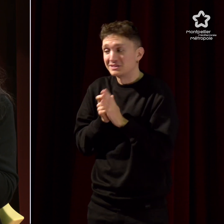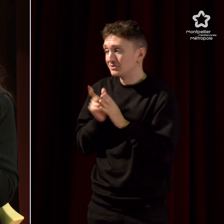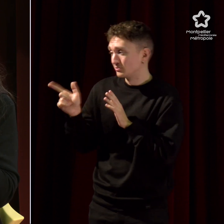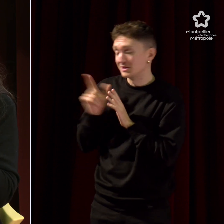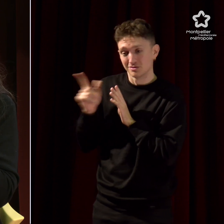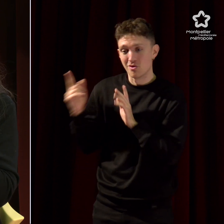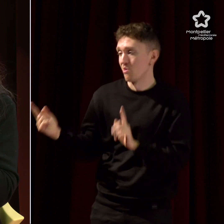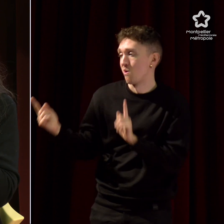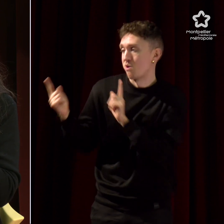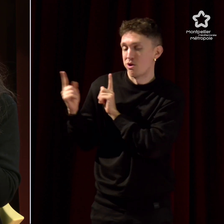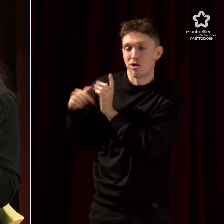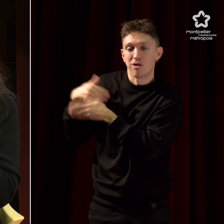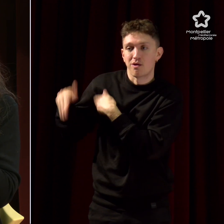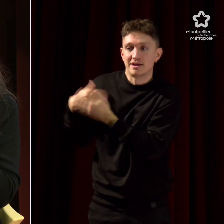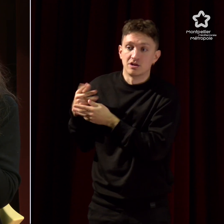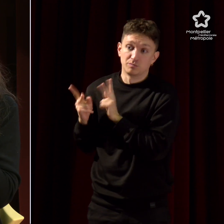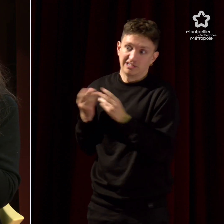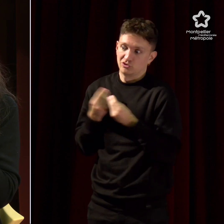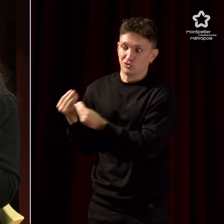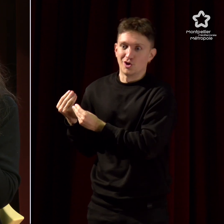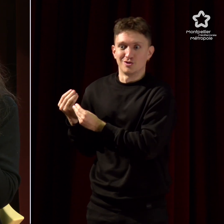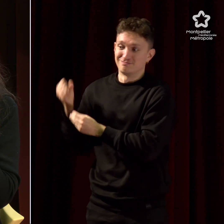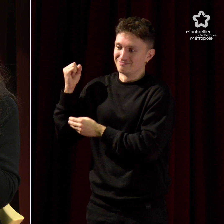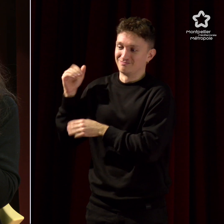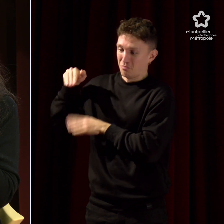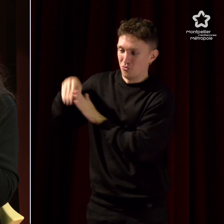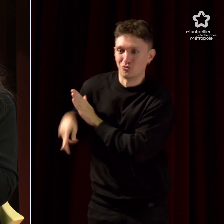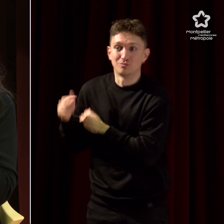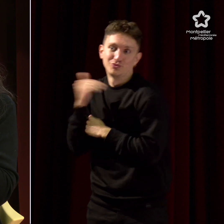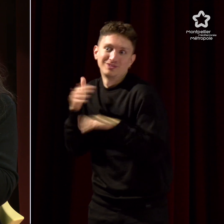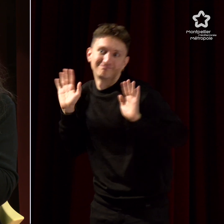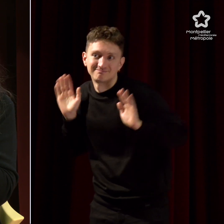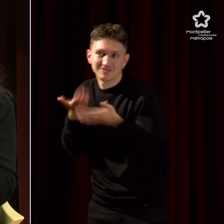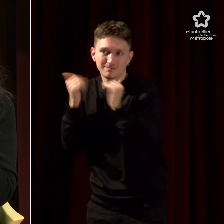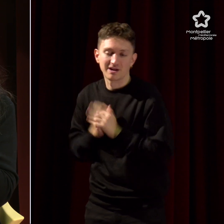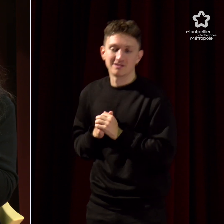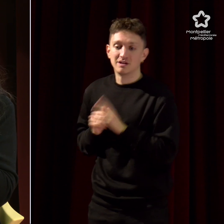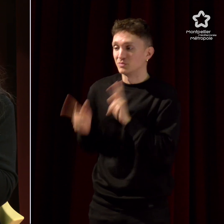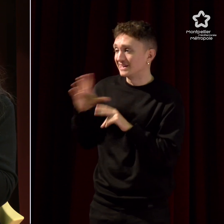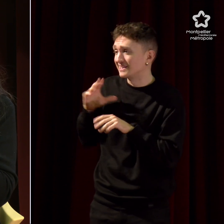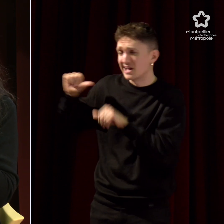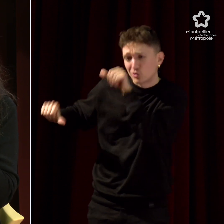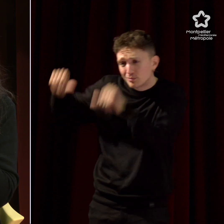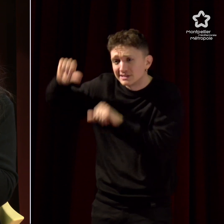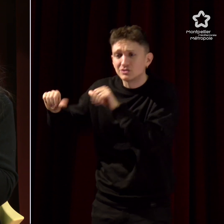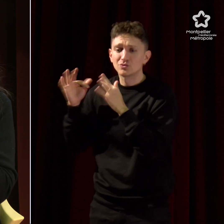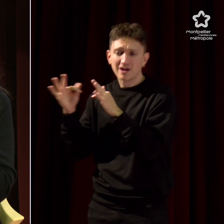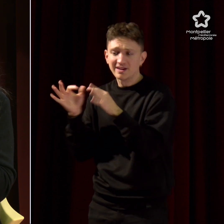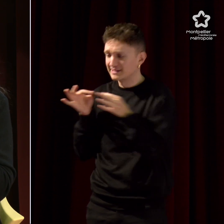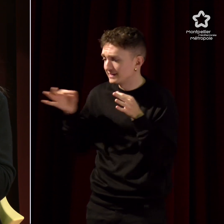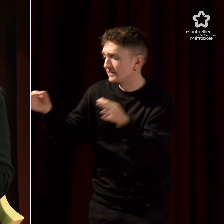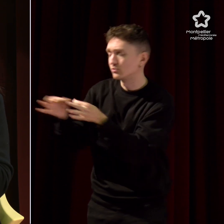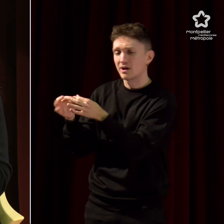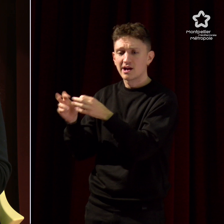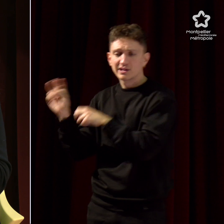processus, vu qu'on se côtoie pendant quelques milliers d'années, donc on était peut-être en compétition écologique,